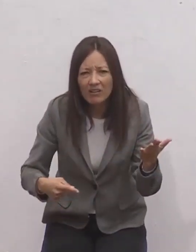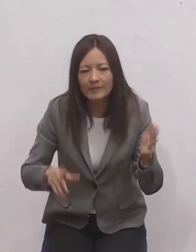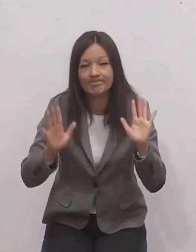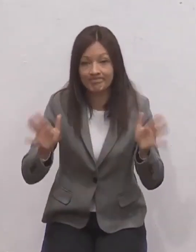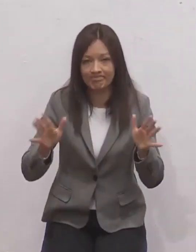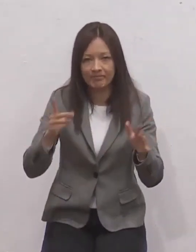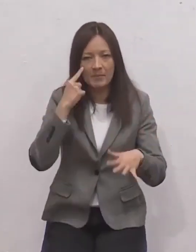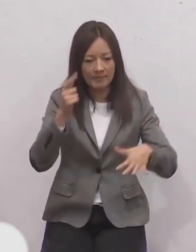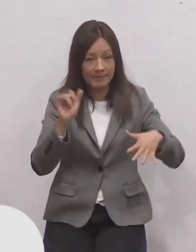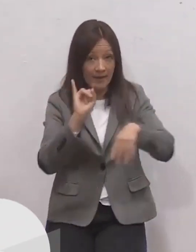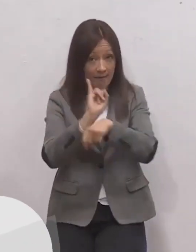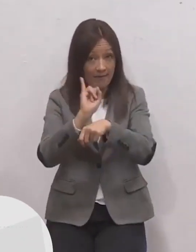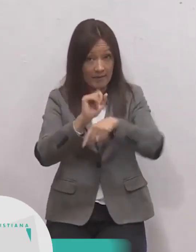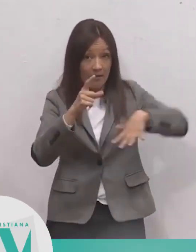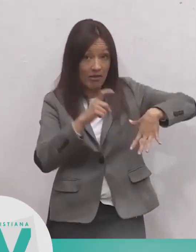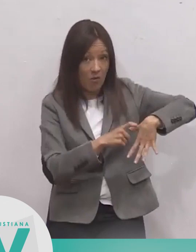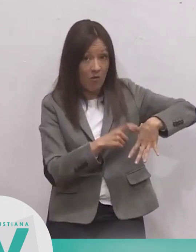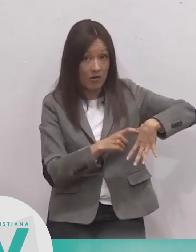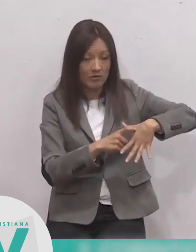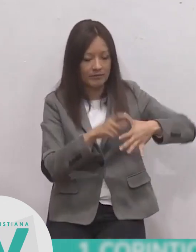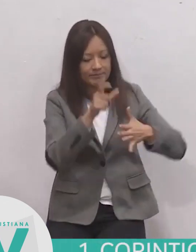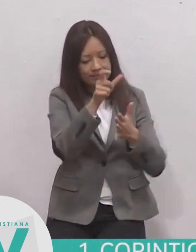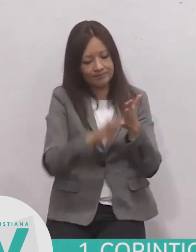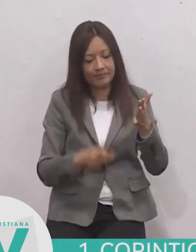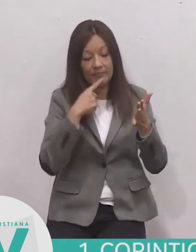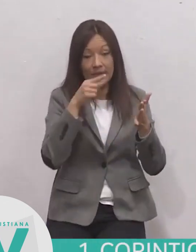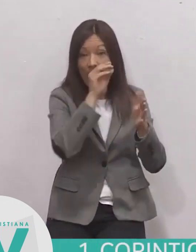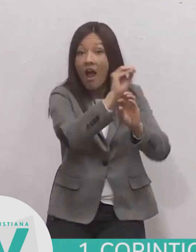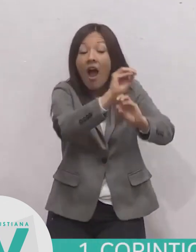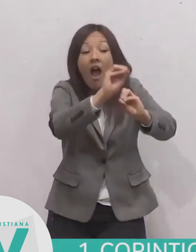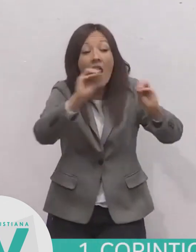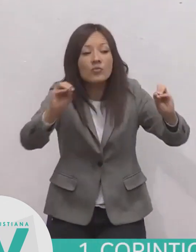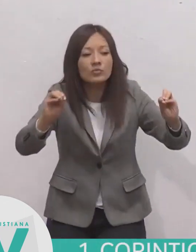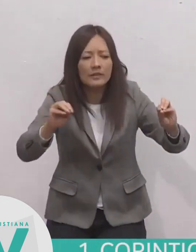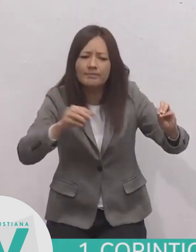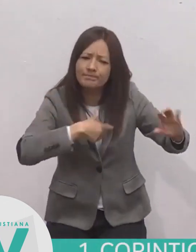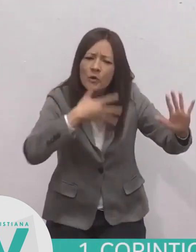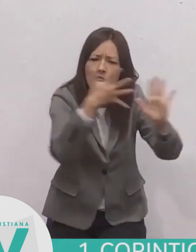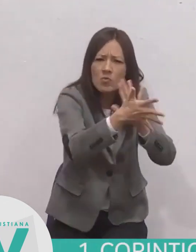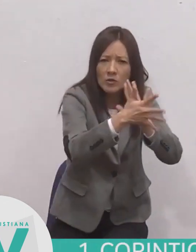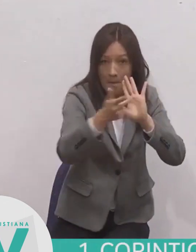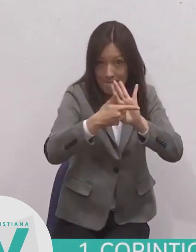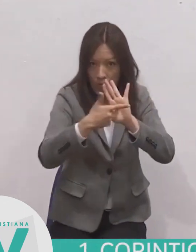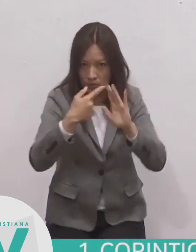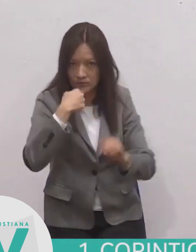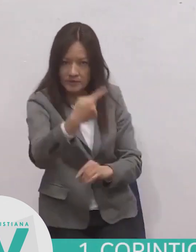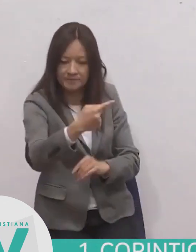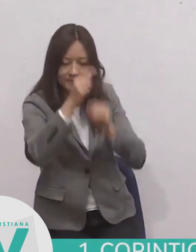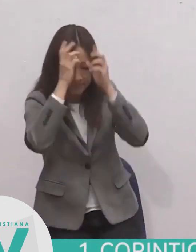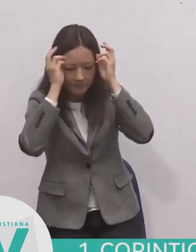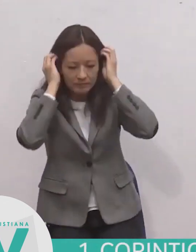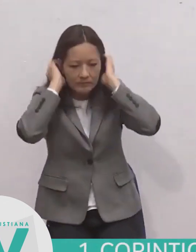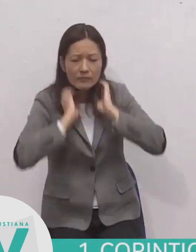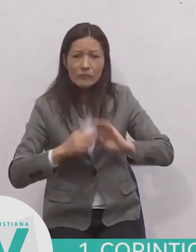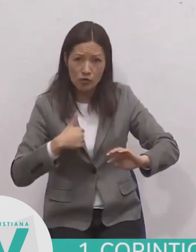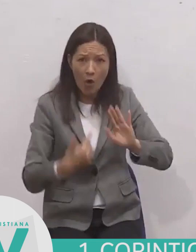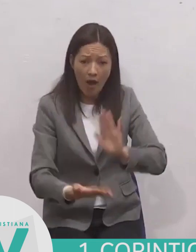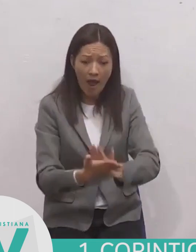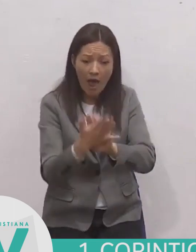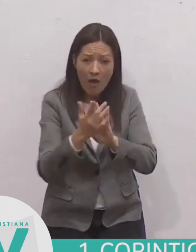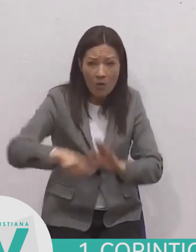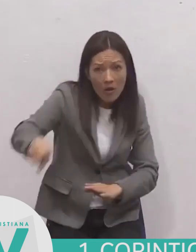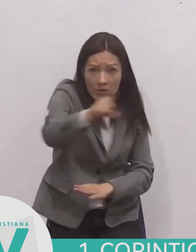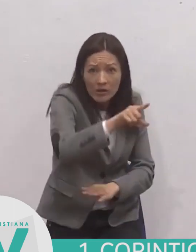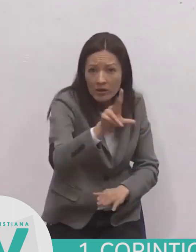en Corinto? Dice, pero al anunciaros esto que sigue, no os alabo porque no os congregáis para